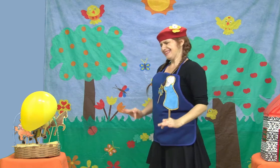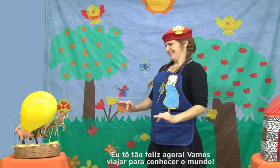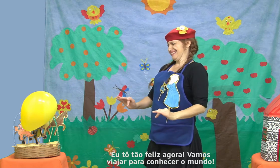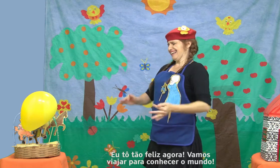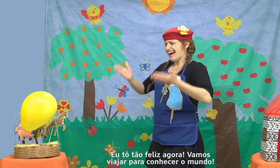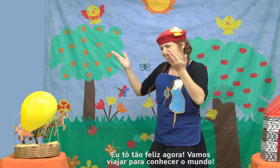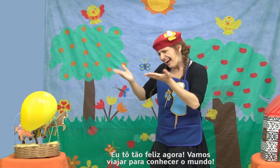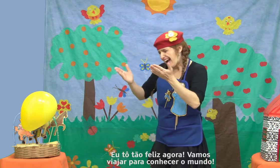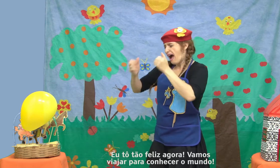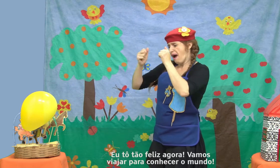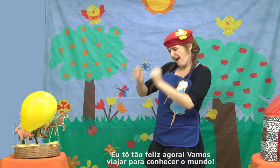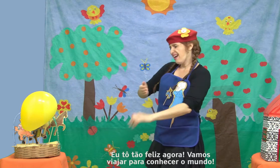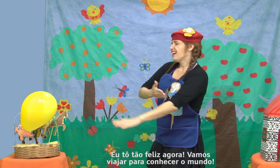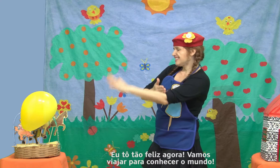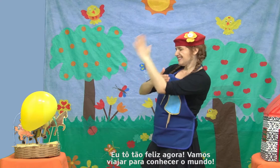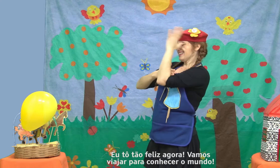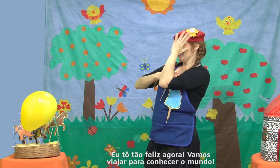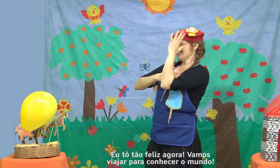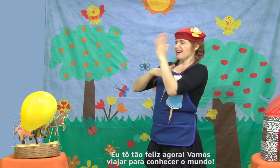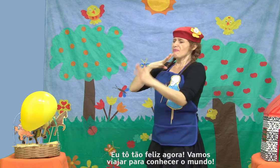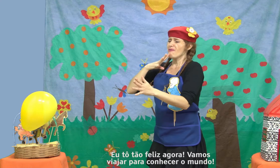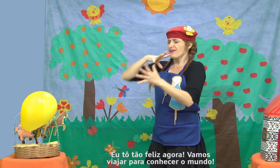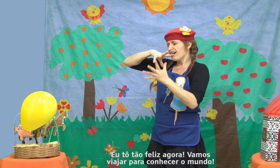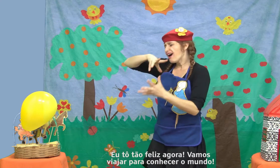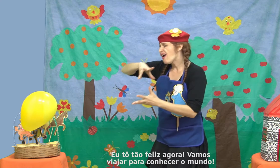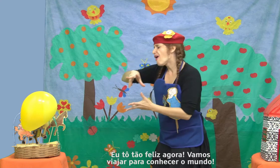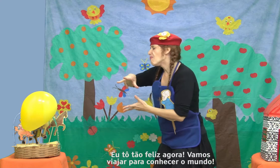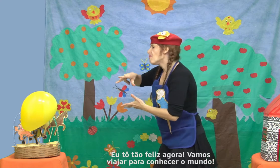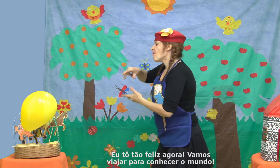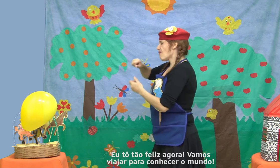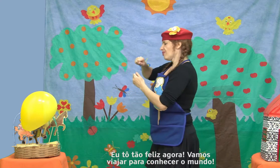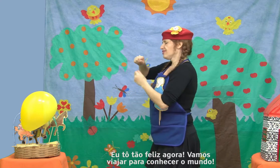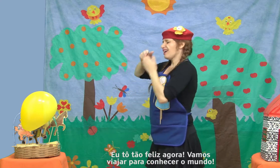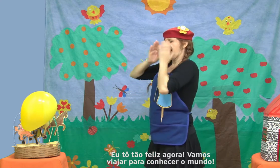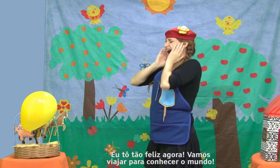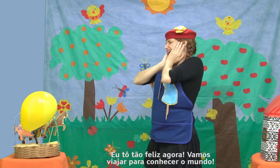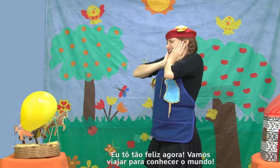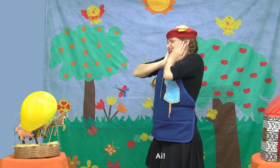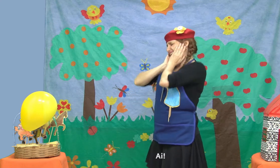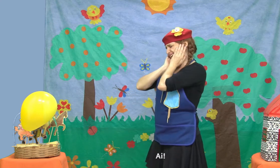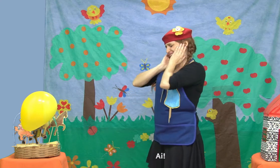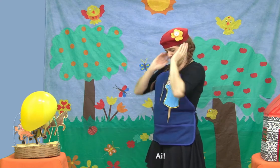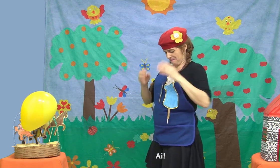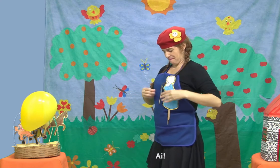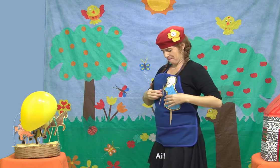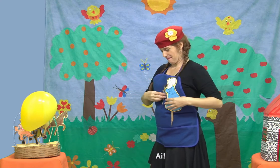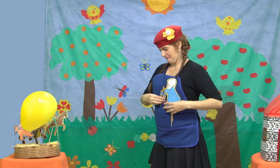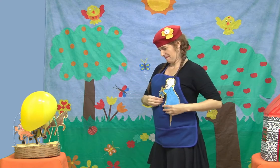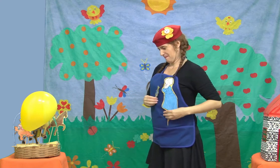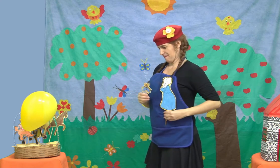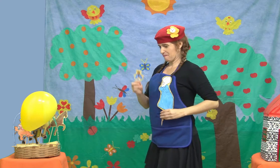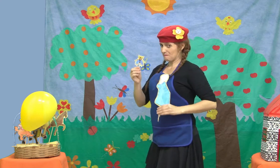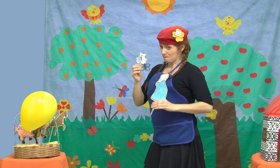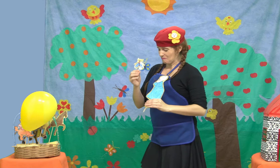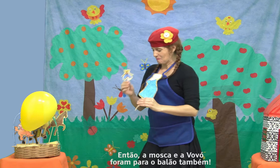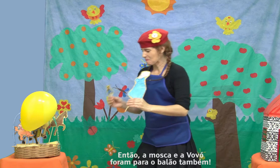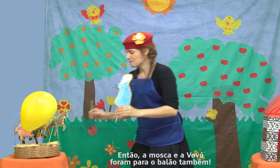ai eu to feliz agora vamos viajar para conhecer o mundo a então a